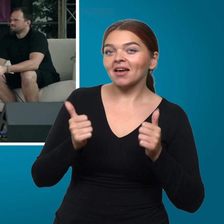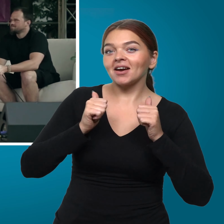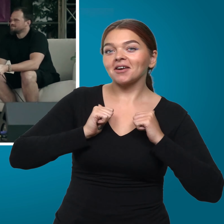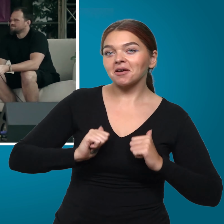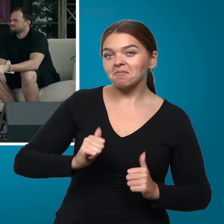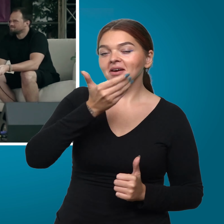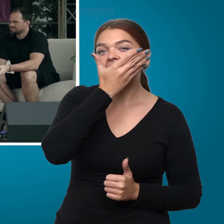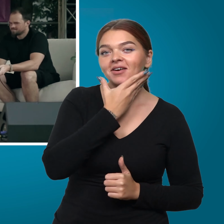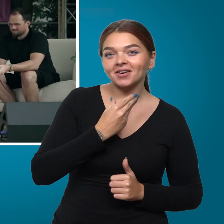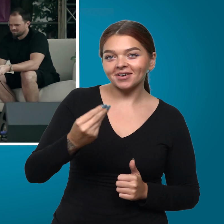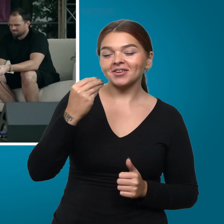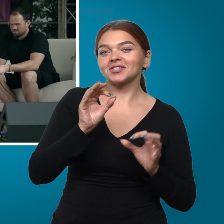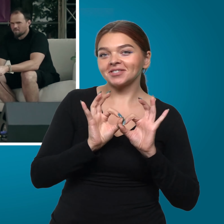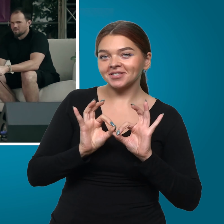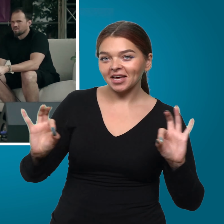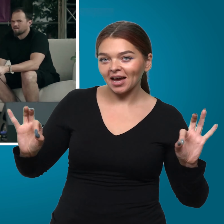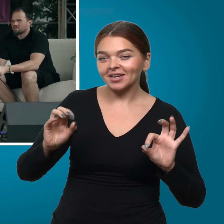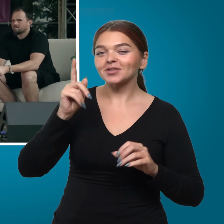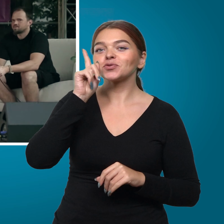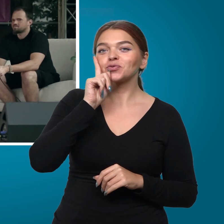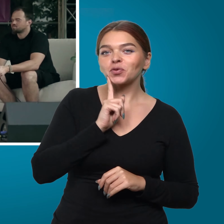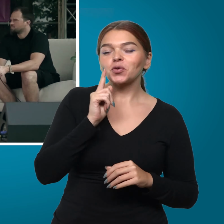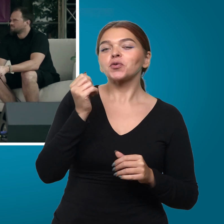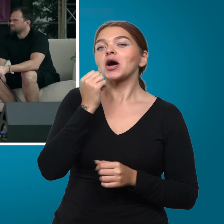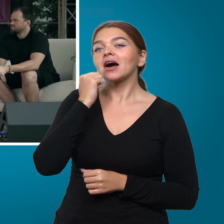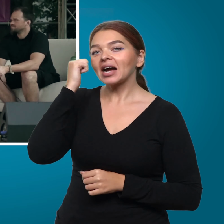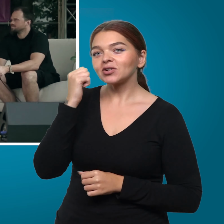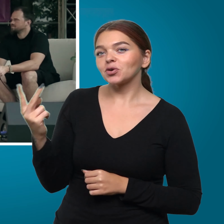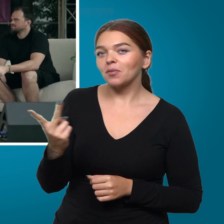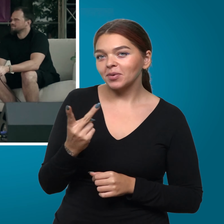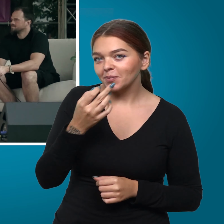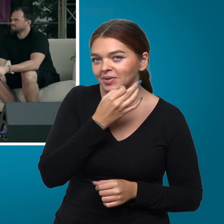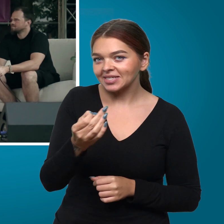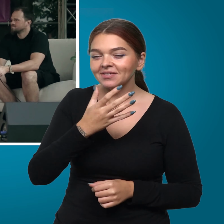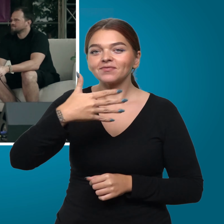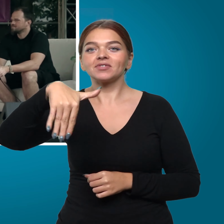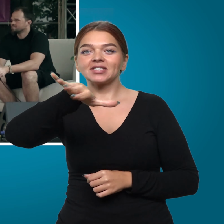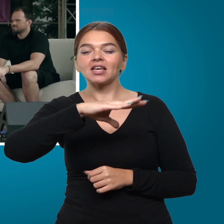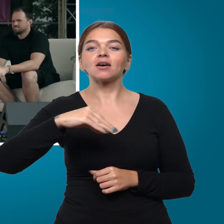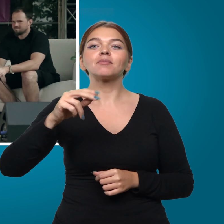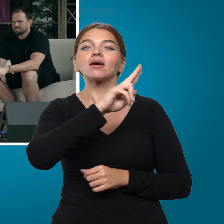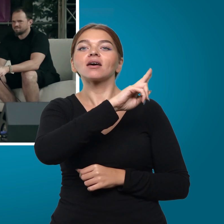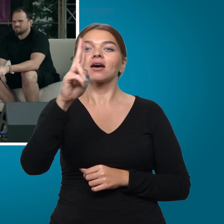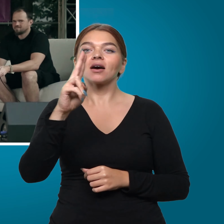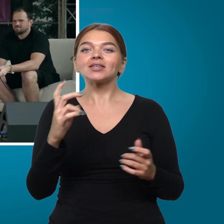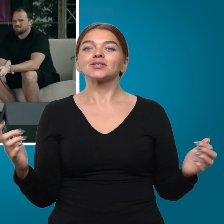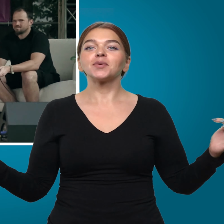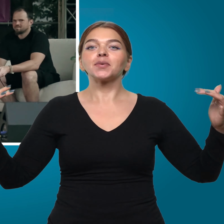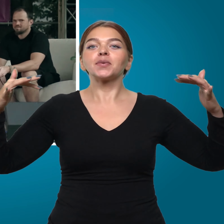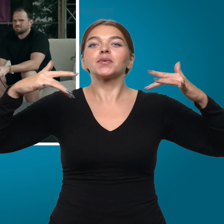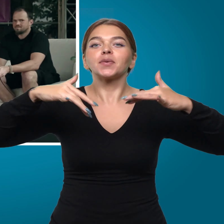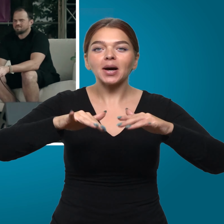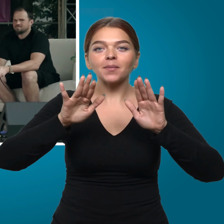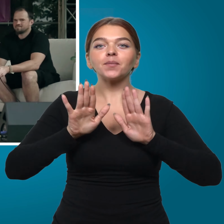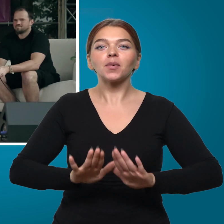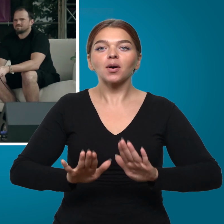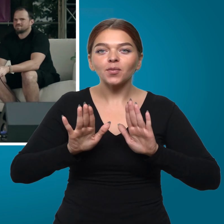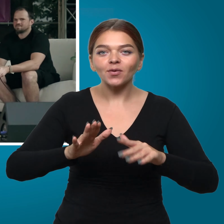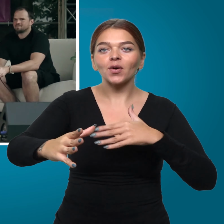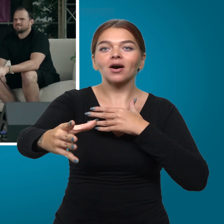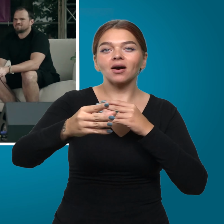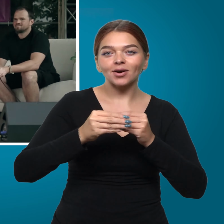Tokia ramia, gražia gaida ir noriu jums labai padėkoti visiems, kas išėjo į kiemą,